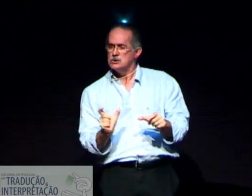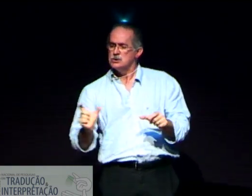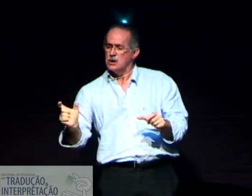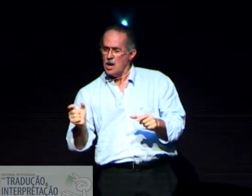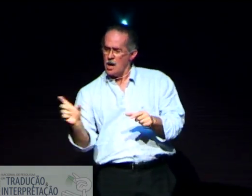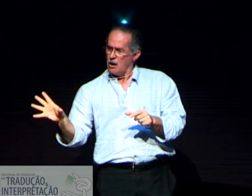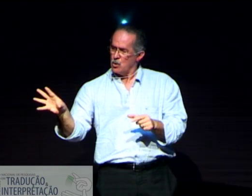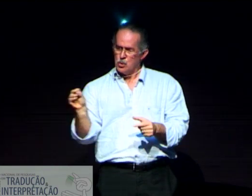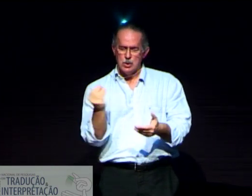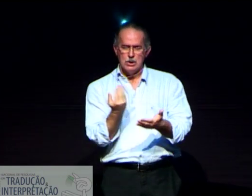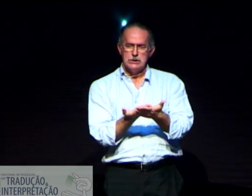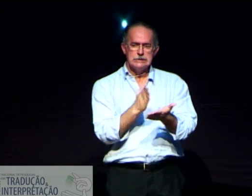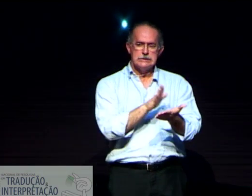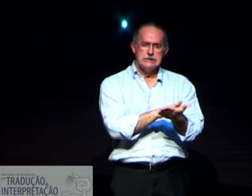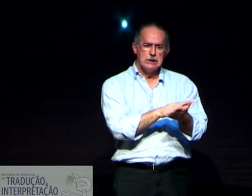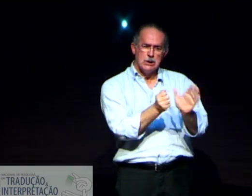as frases em Libras